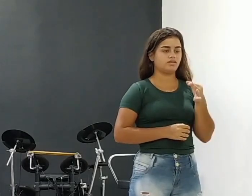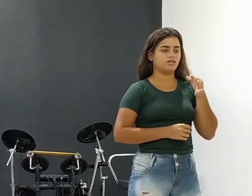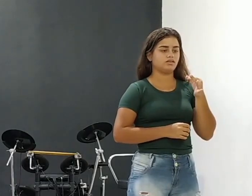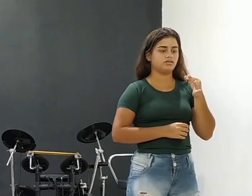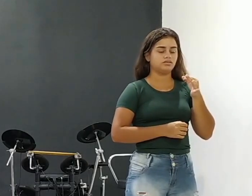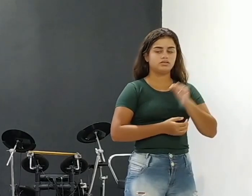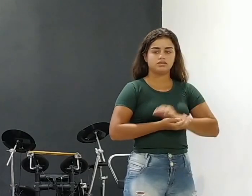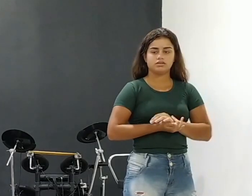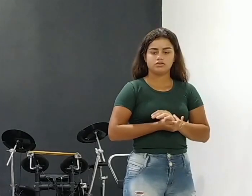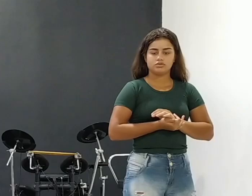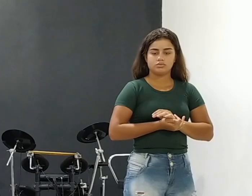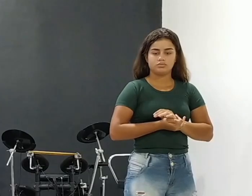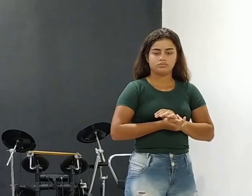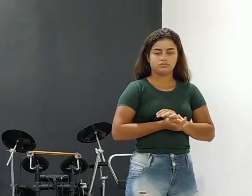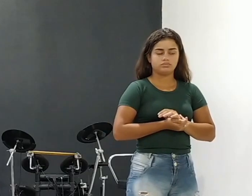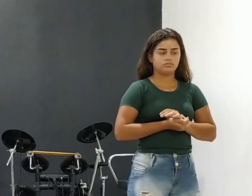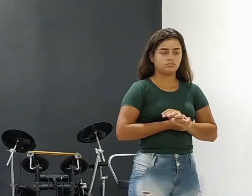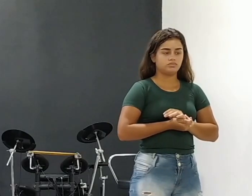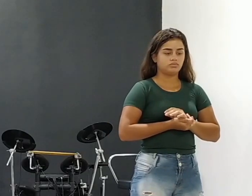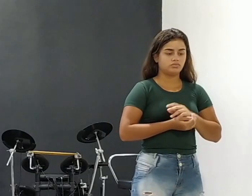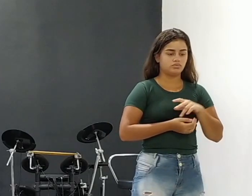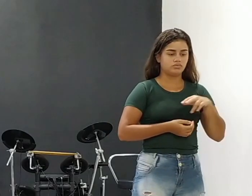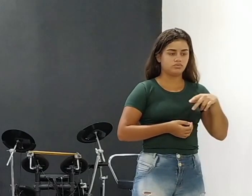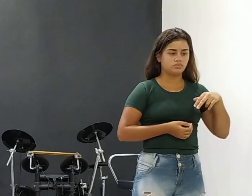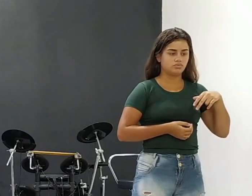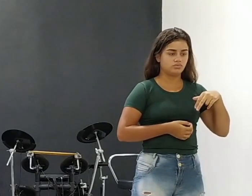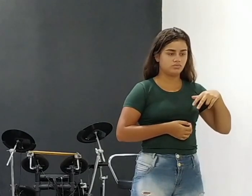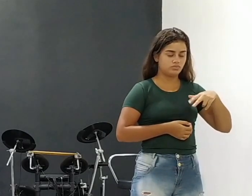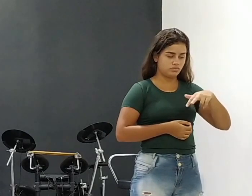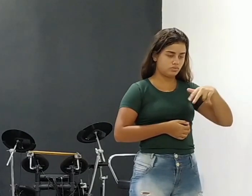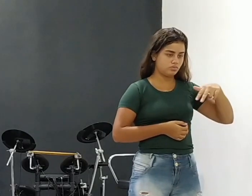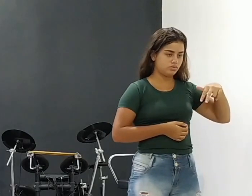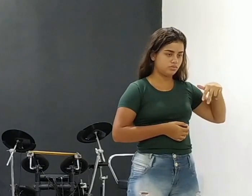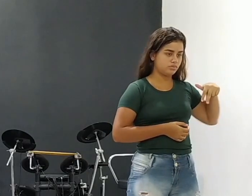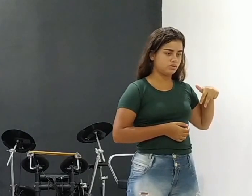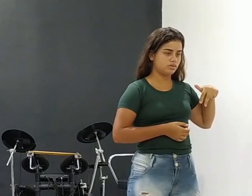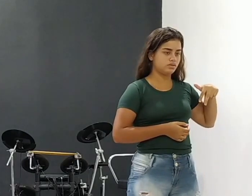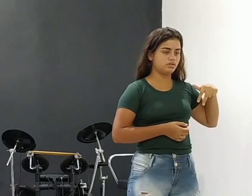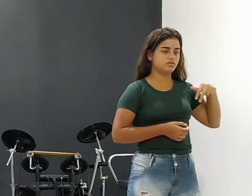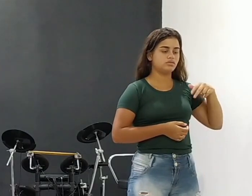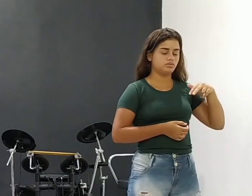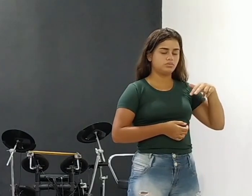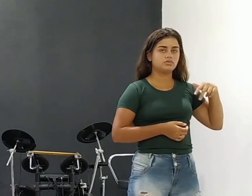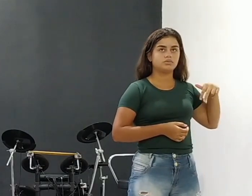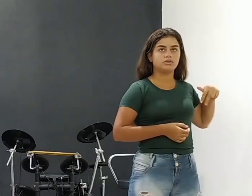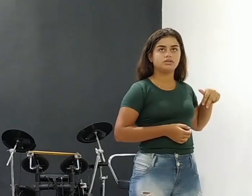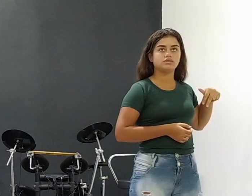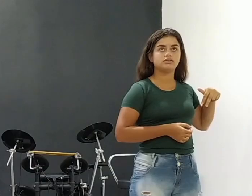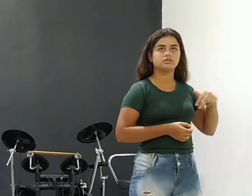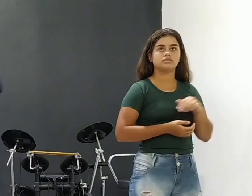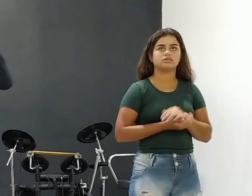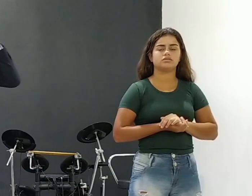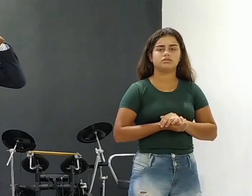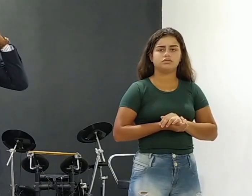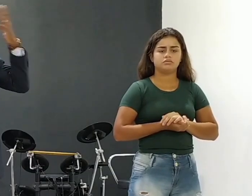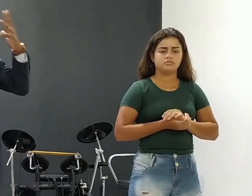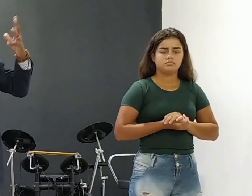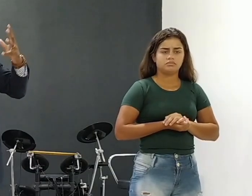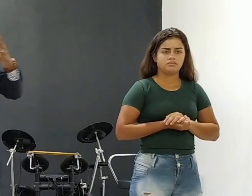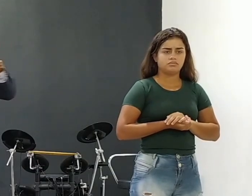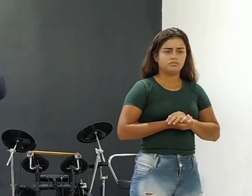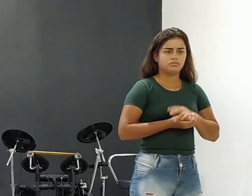que falou: dá um passo para trás, chega um pouco mais para trás, e daqui a pouco você fala assim: nossa, mas será que tem alguém que